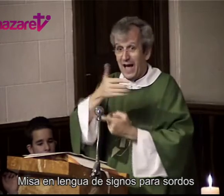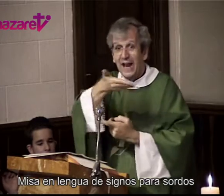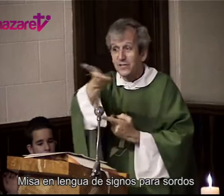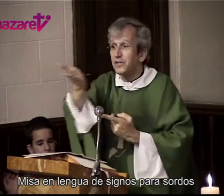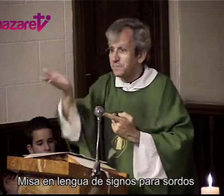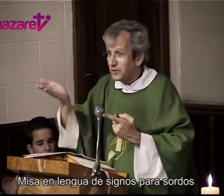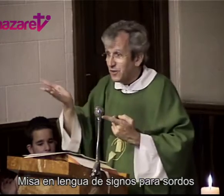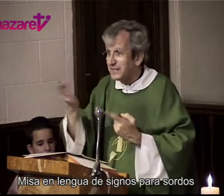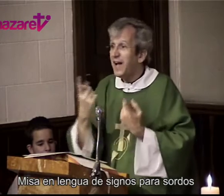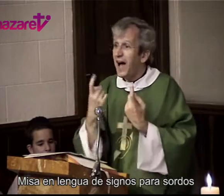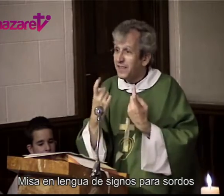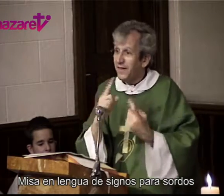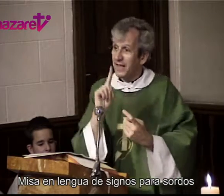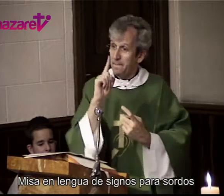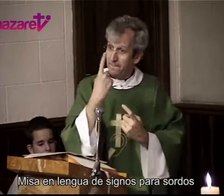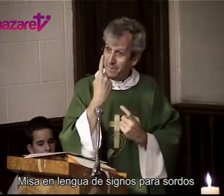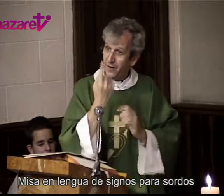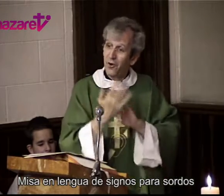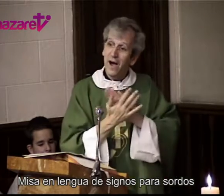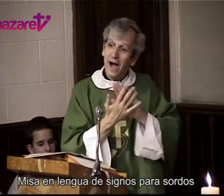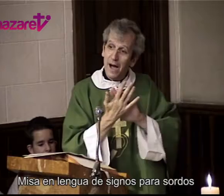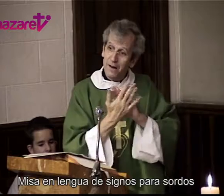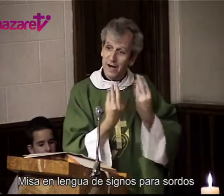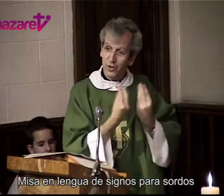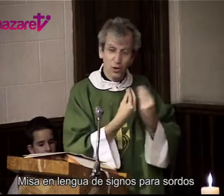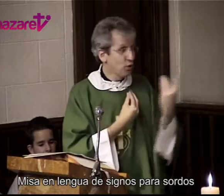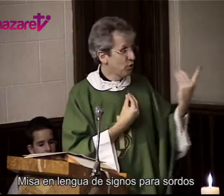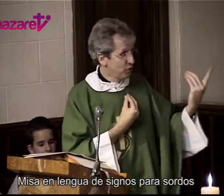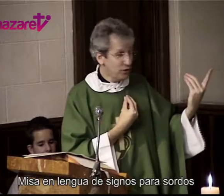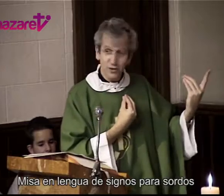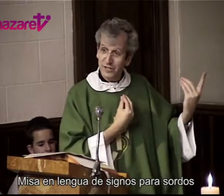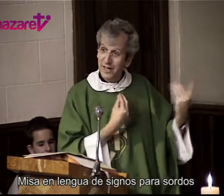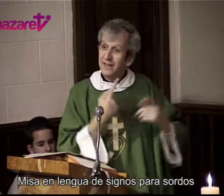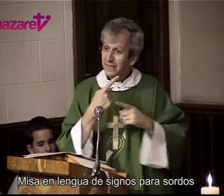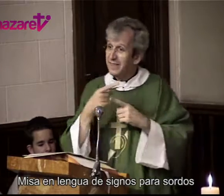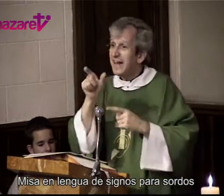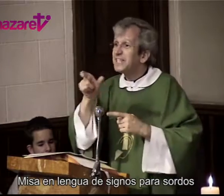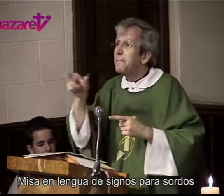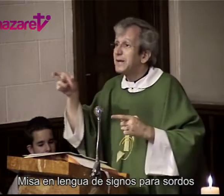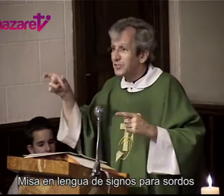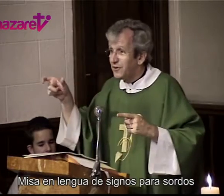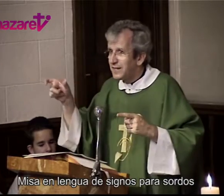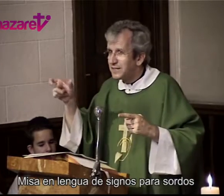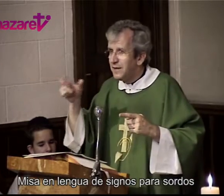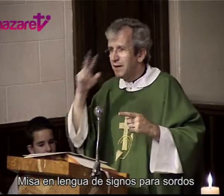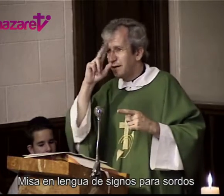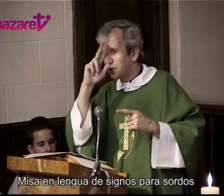las otras personas, hace falta primero hablar con Dios de las personas que nos